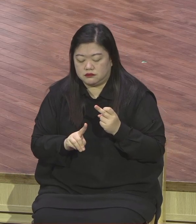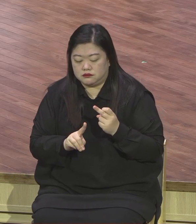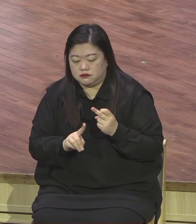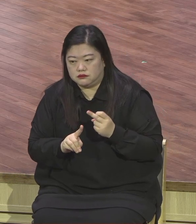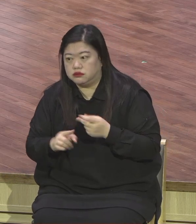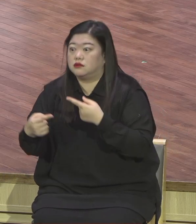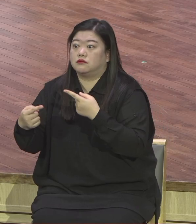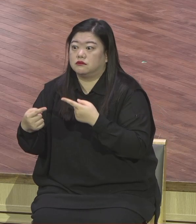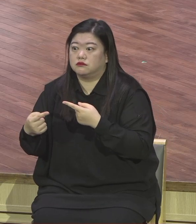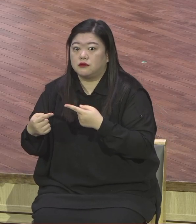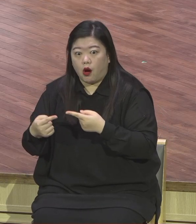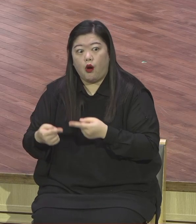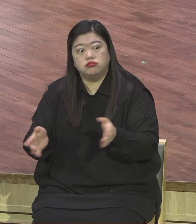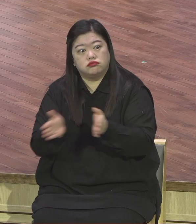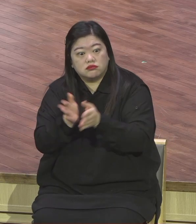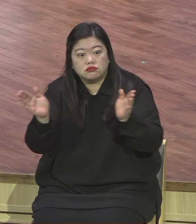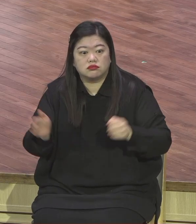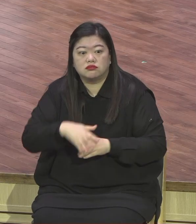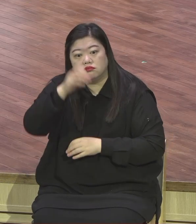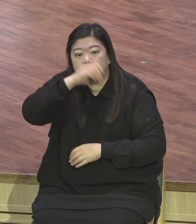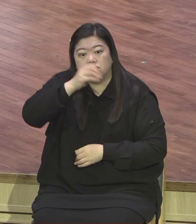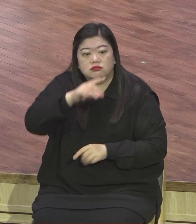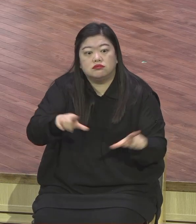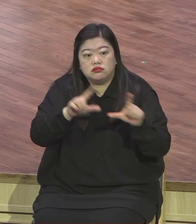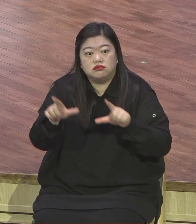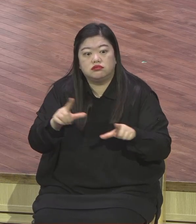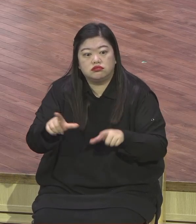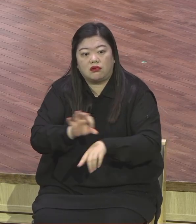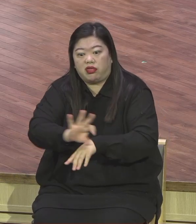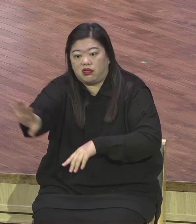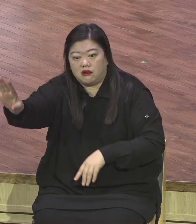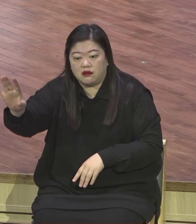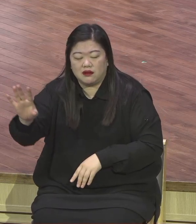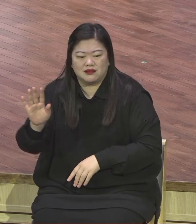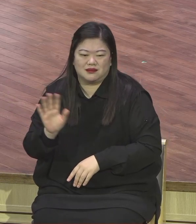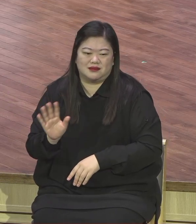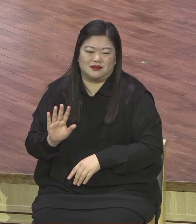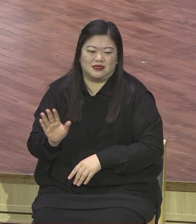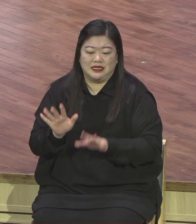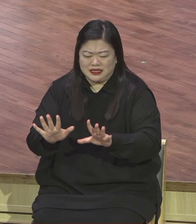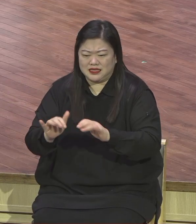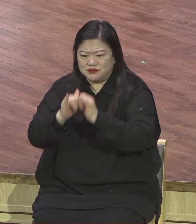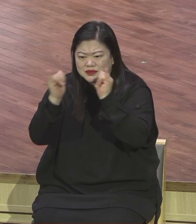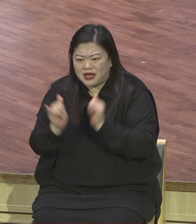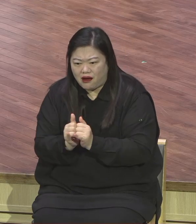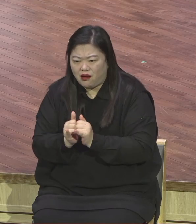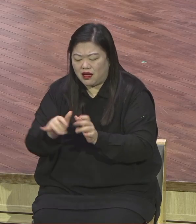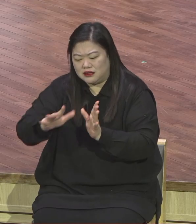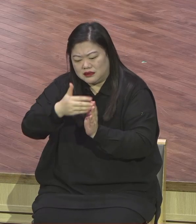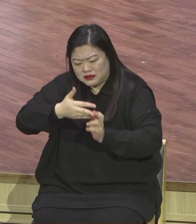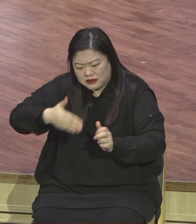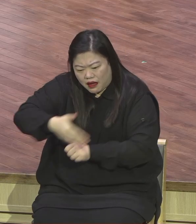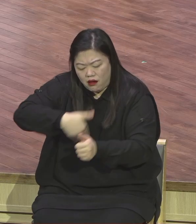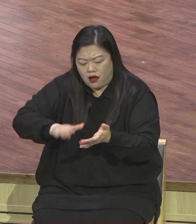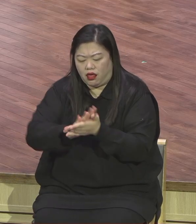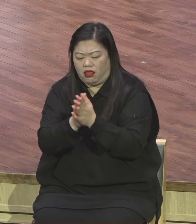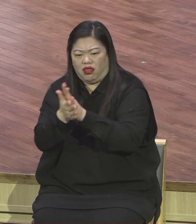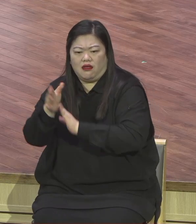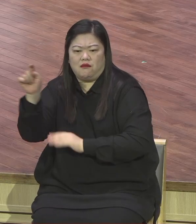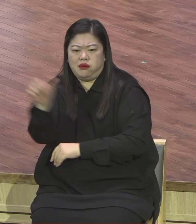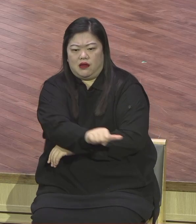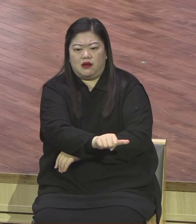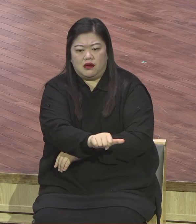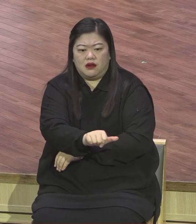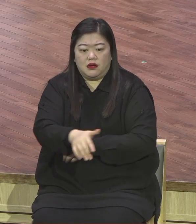그냥 막연한 그런 삶이 아니라 정말 이렇게 시대가 급간한 상황 속에 마지막 때의 증거들이 계속 드러나오는